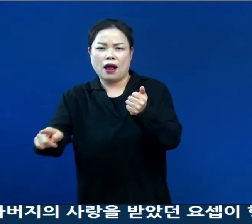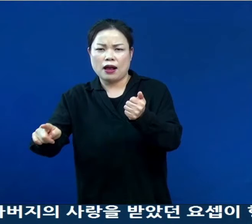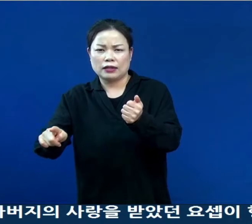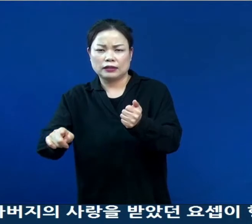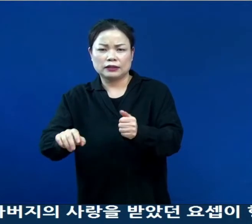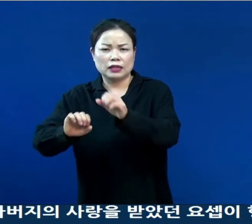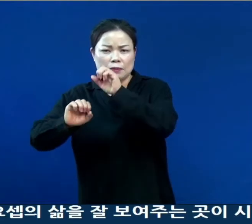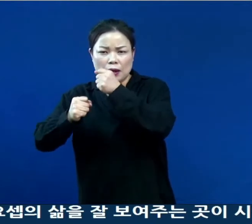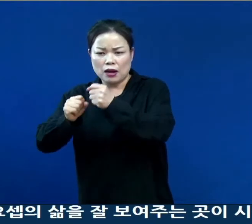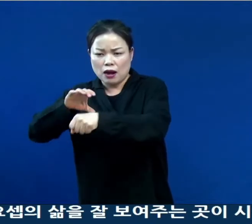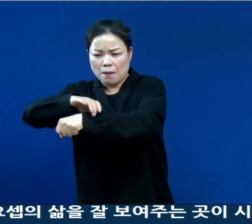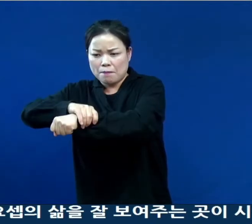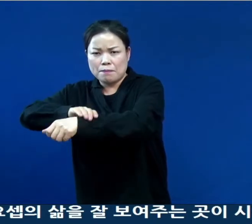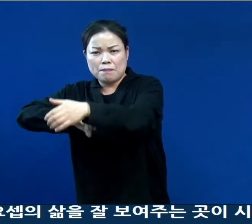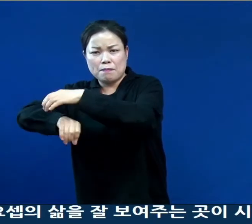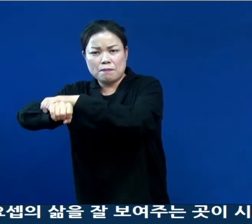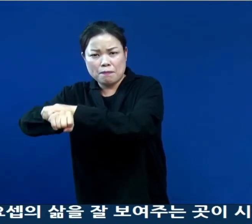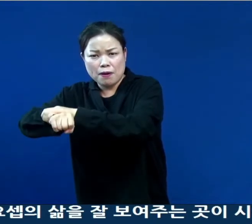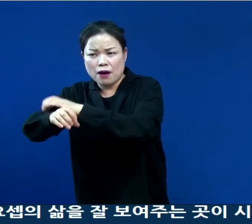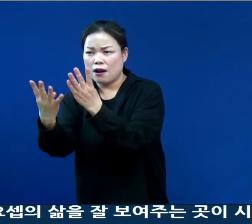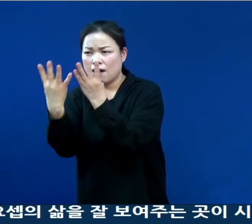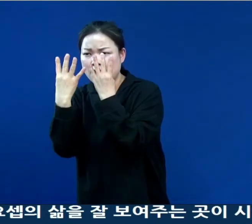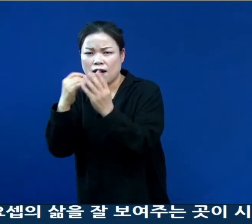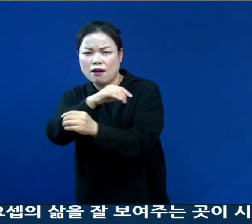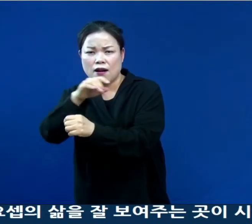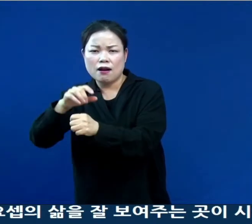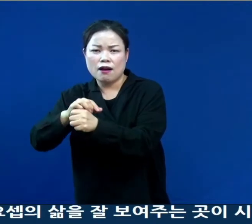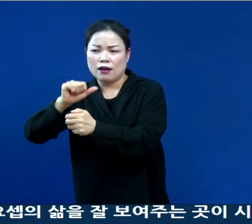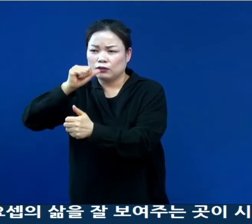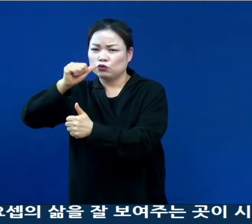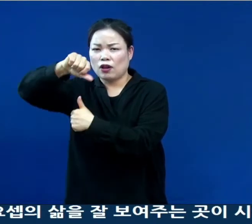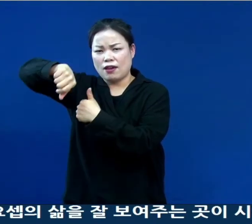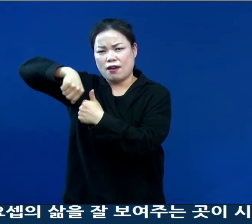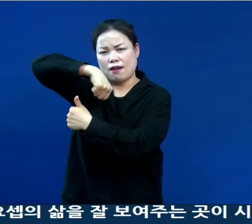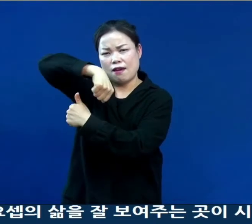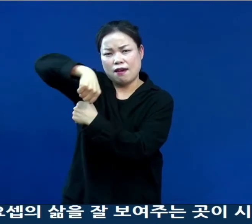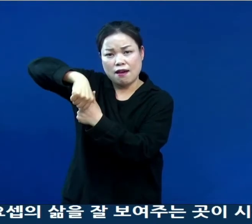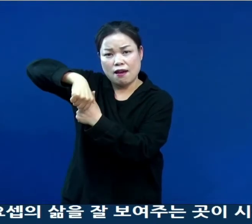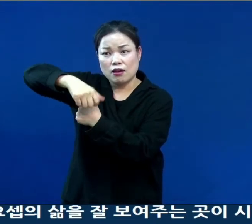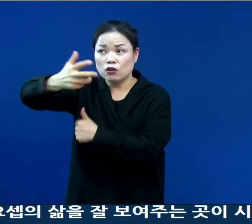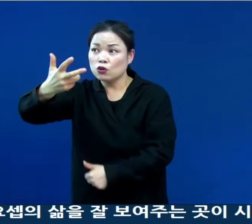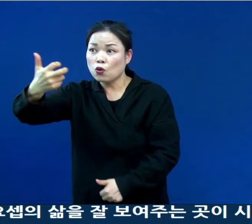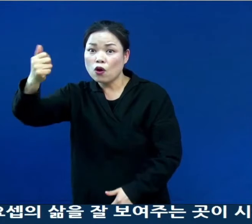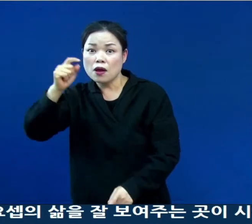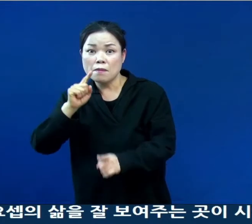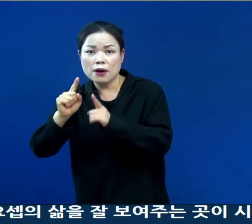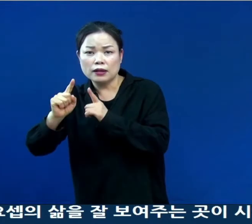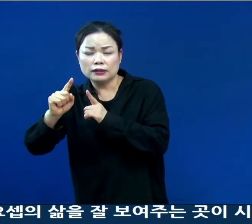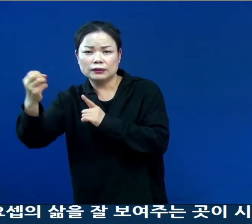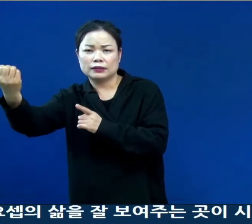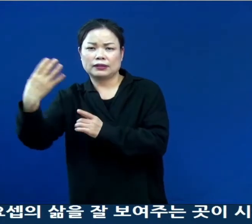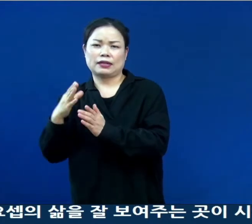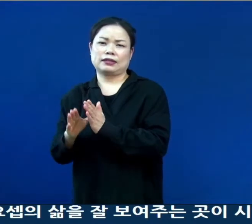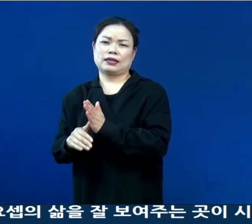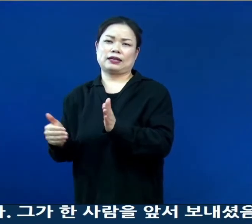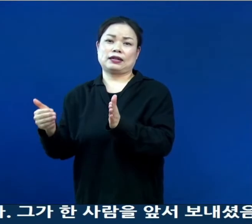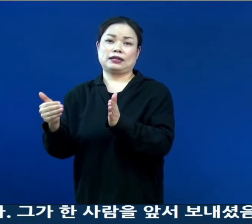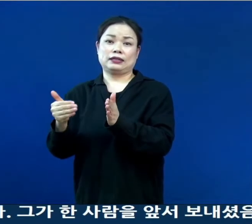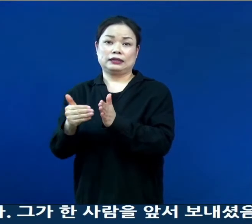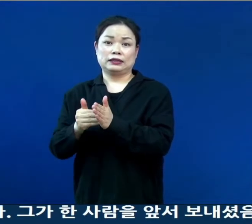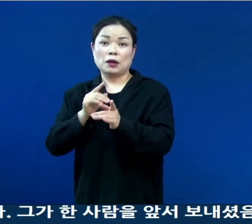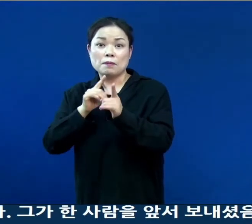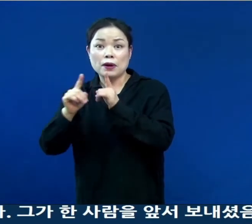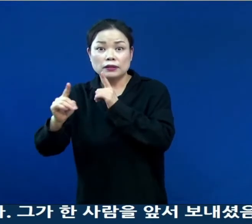그의 발은 착고를 차고 그의 몸은 쇠사슬에 매였으니 곧 여호와의 말씀이 응할 때까지라.